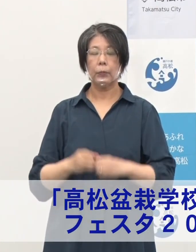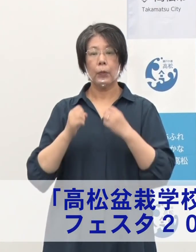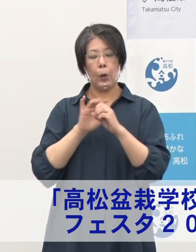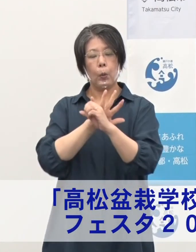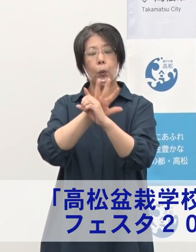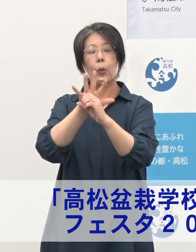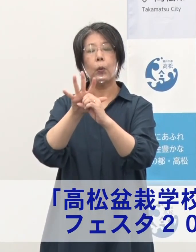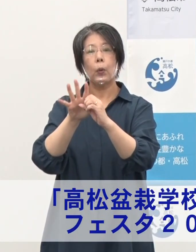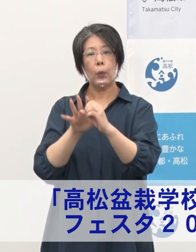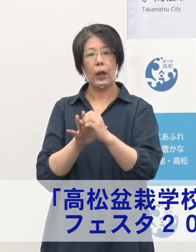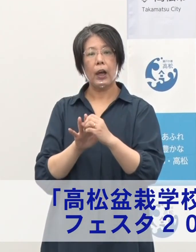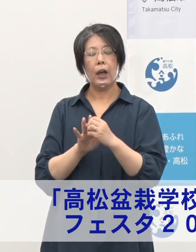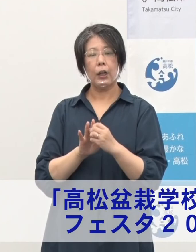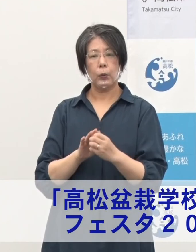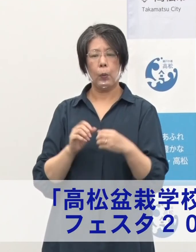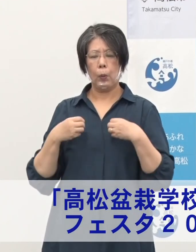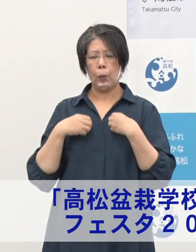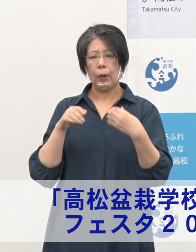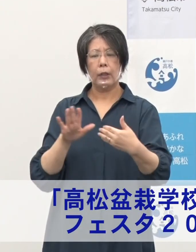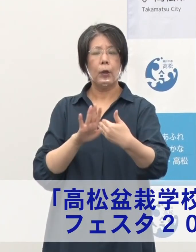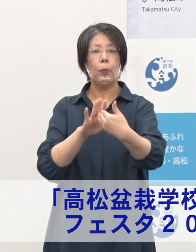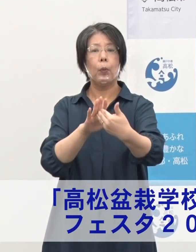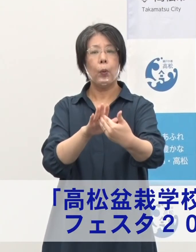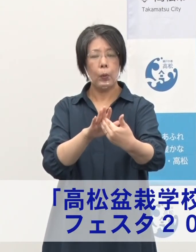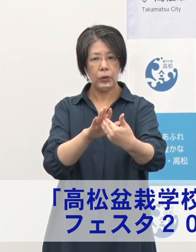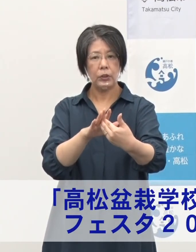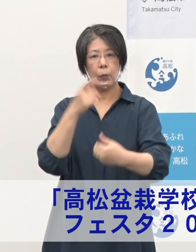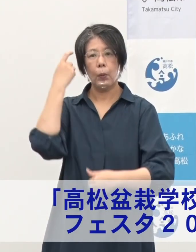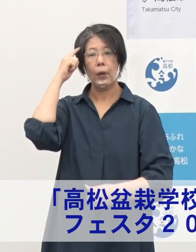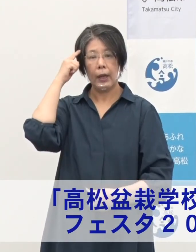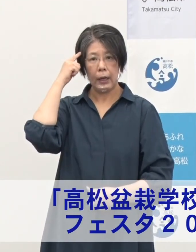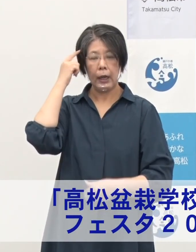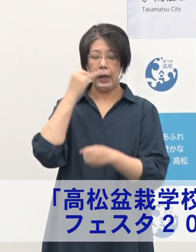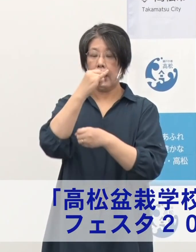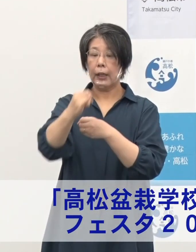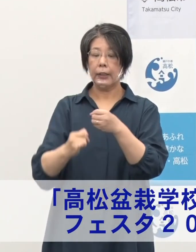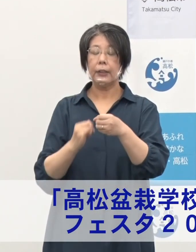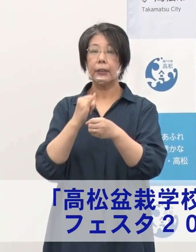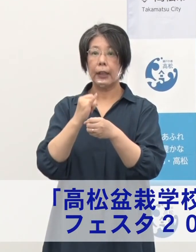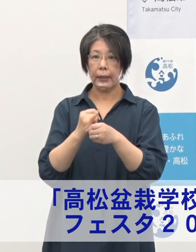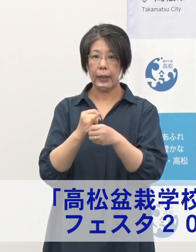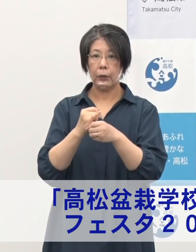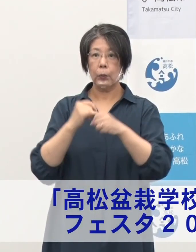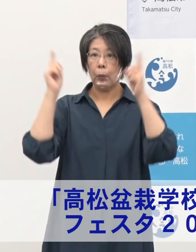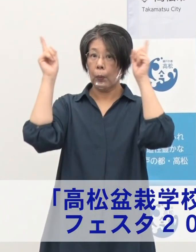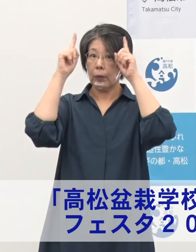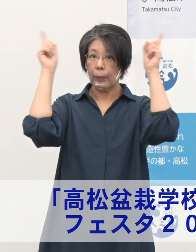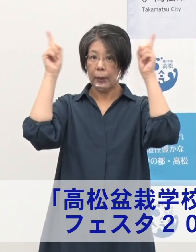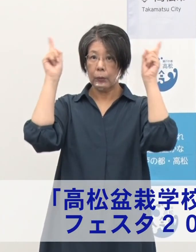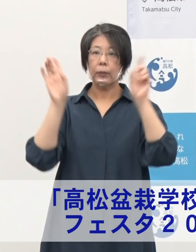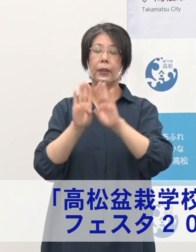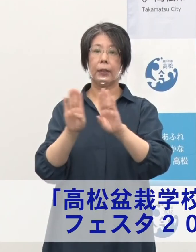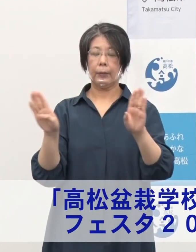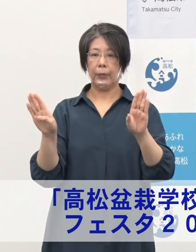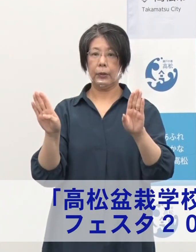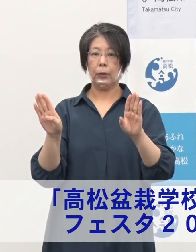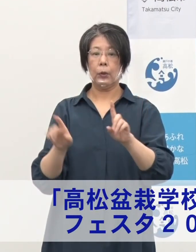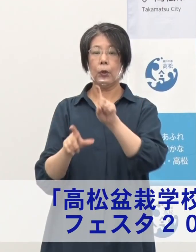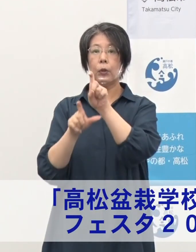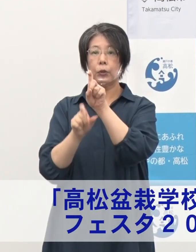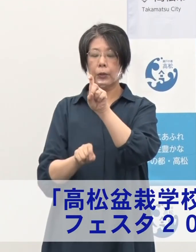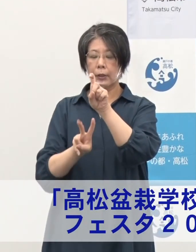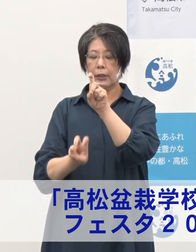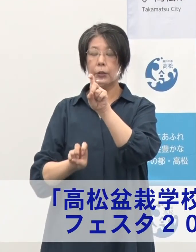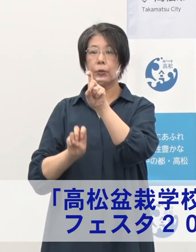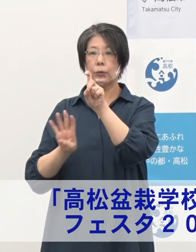コロナウイルス感染防止との両立を図るためにこちらの方はオンラインイベントとして実施をいたします10月の